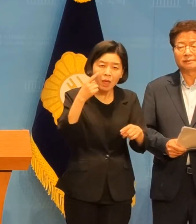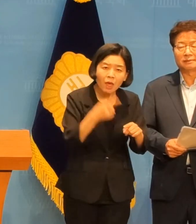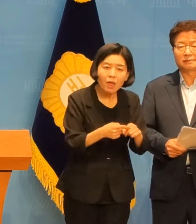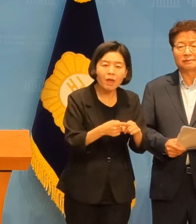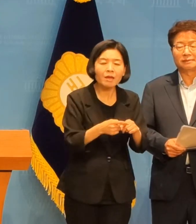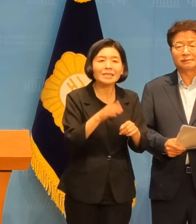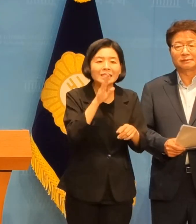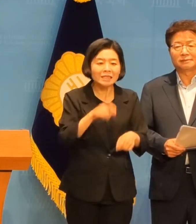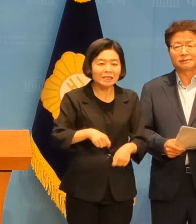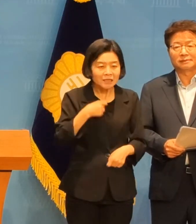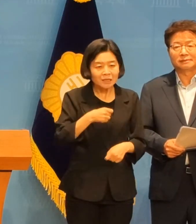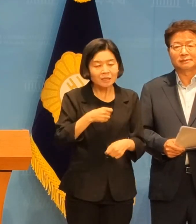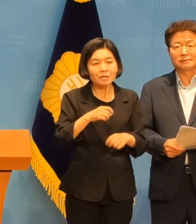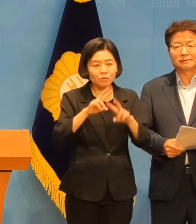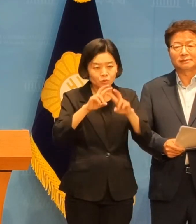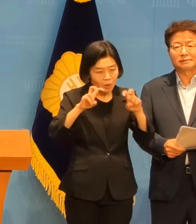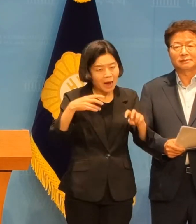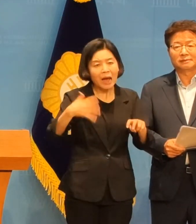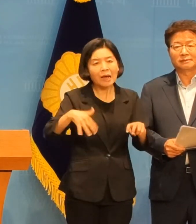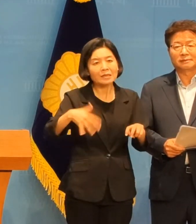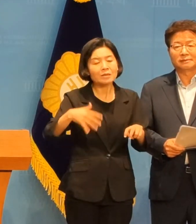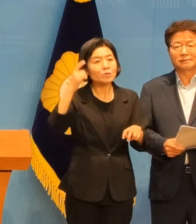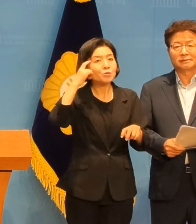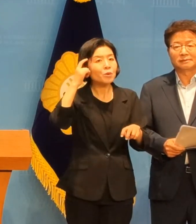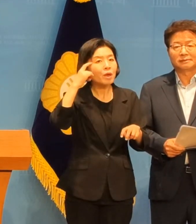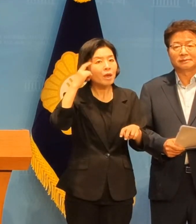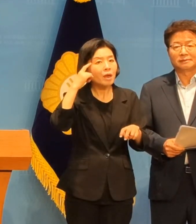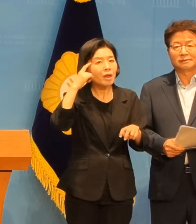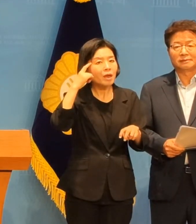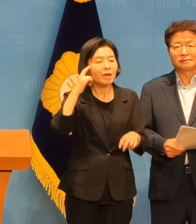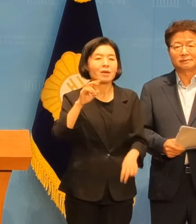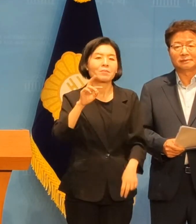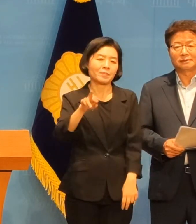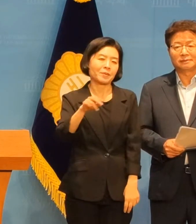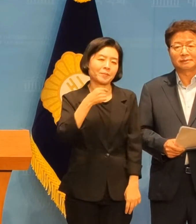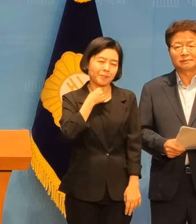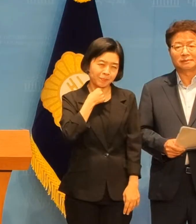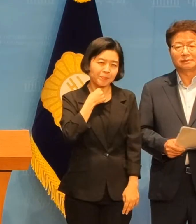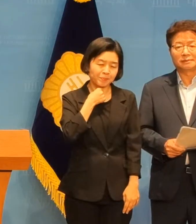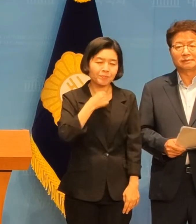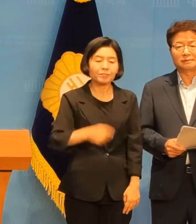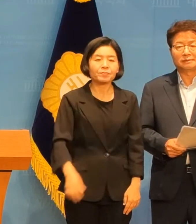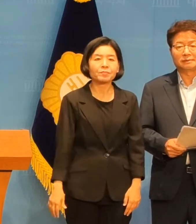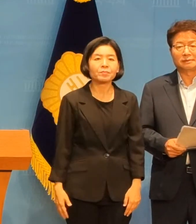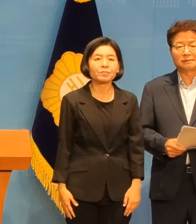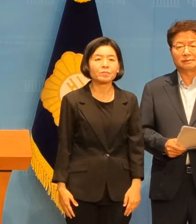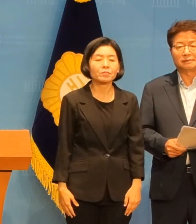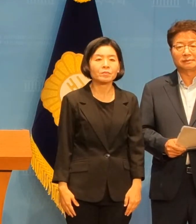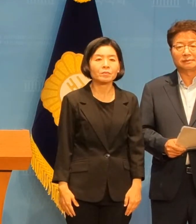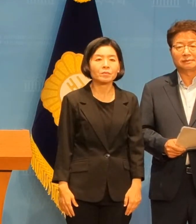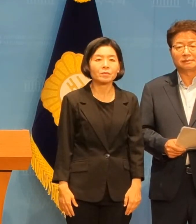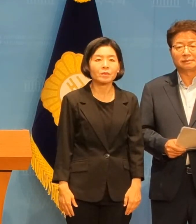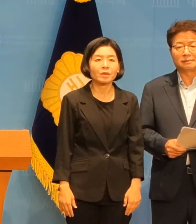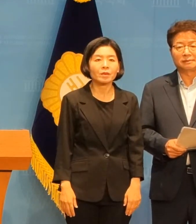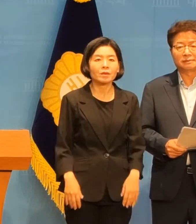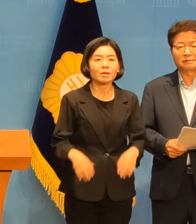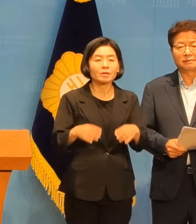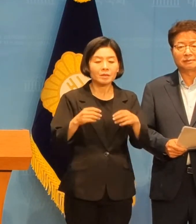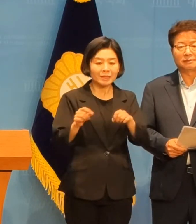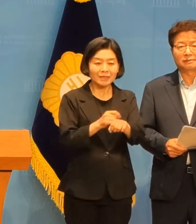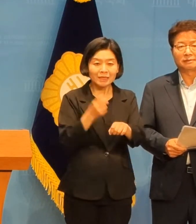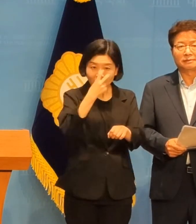회피하고 있는지, 이 부분에 대해서 지적을 하고자 오늘 이 자리에 섰습니다. 그 외에도 지금 현재